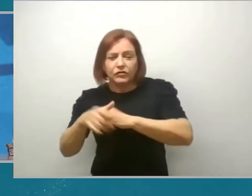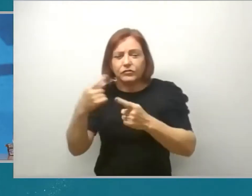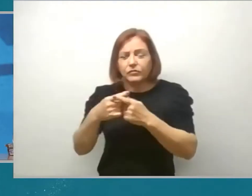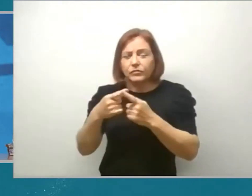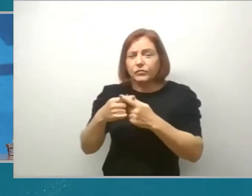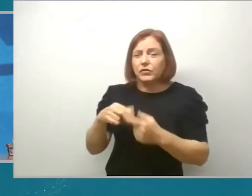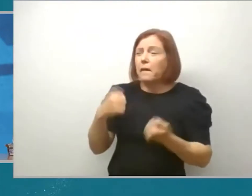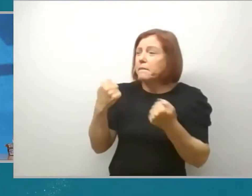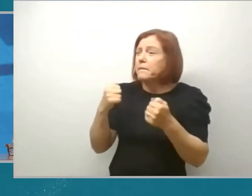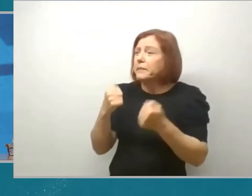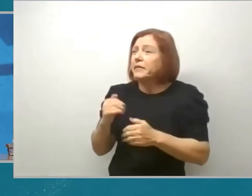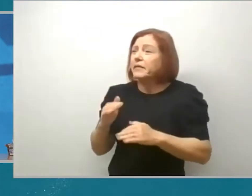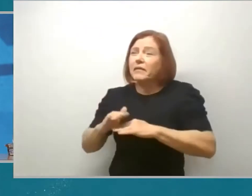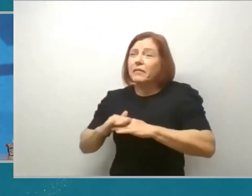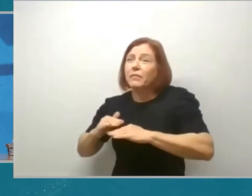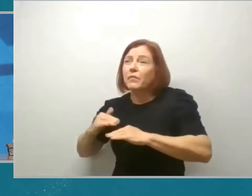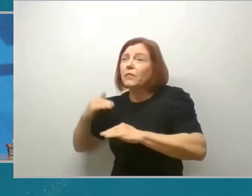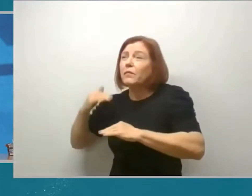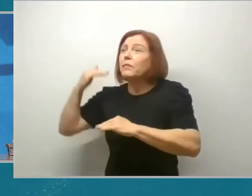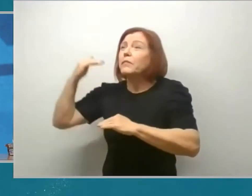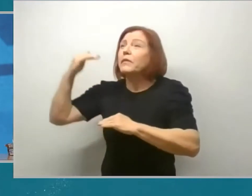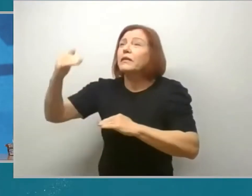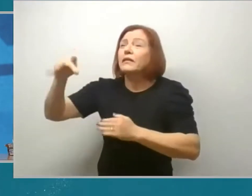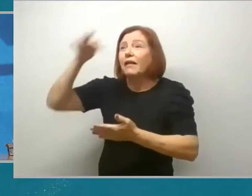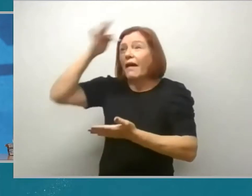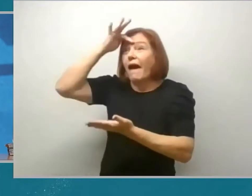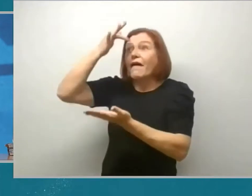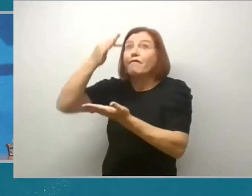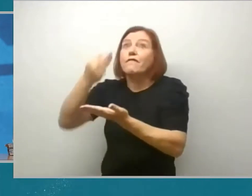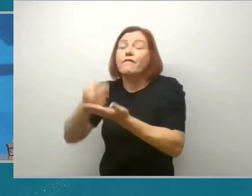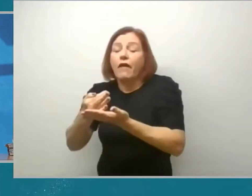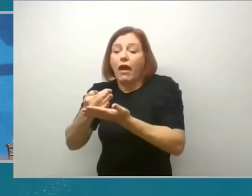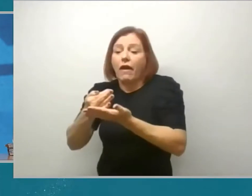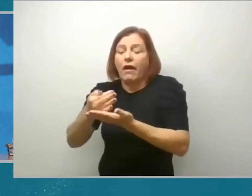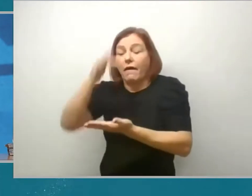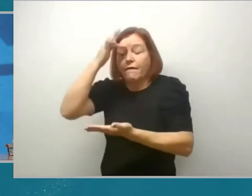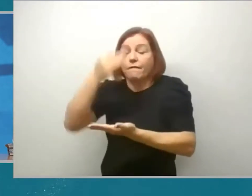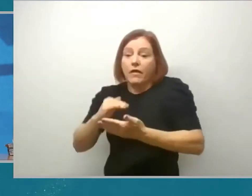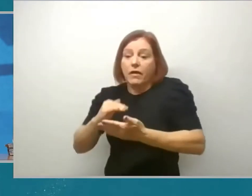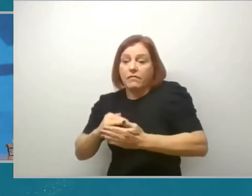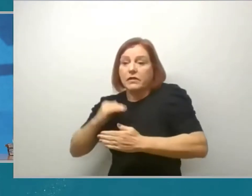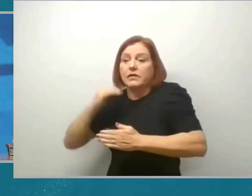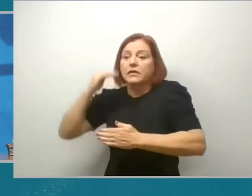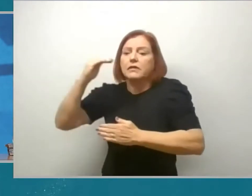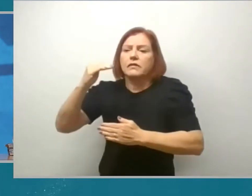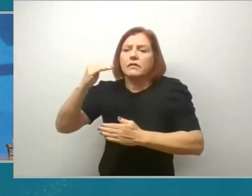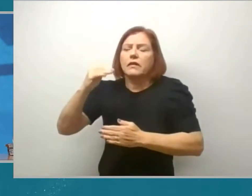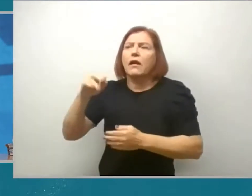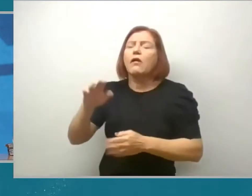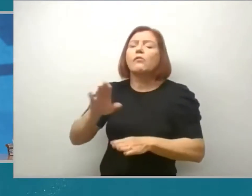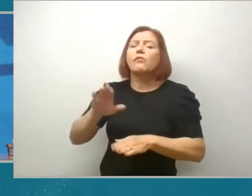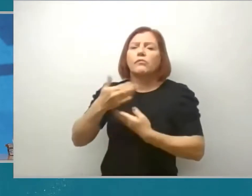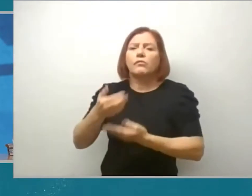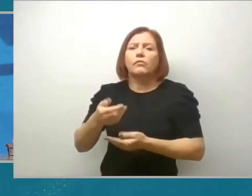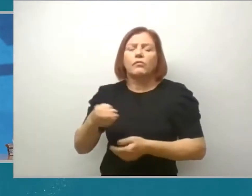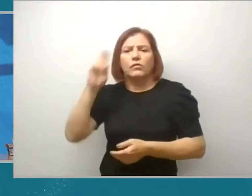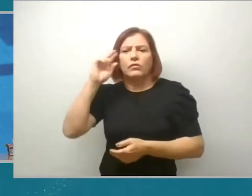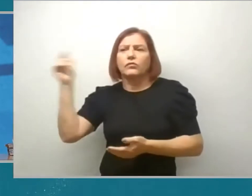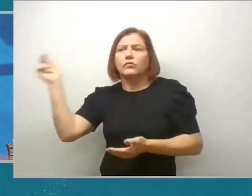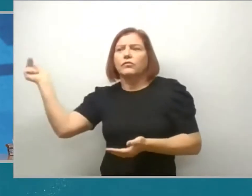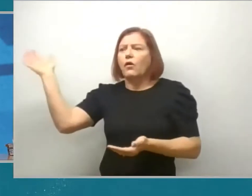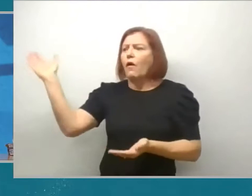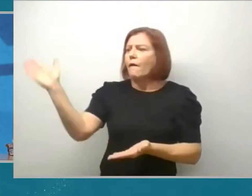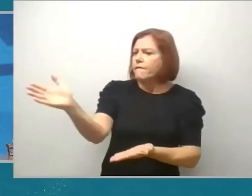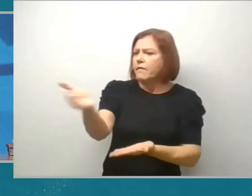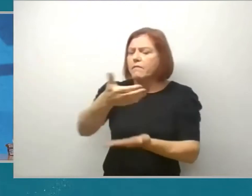Quando o Senhor vai vir buscar, vai buscar o quê? Hein? Vai buscar, que eu falei, chinelo velho